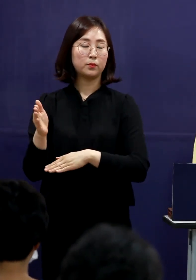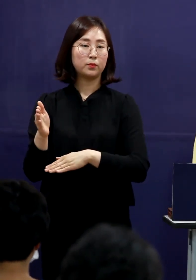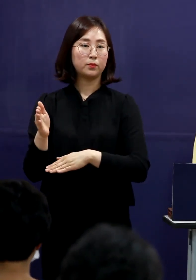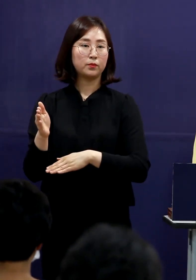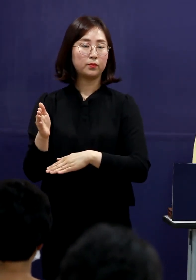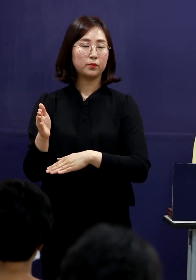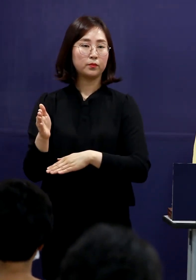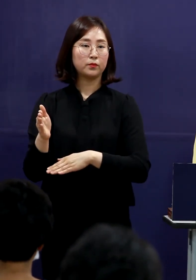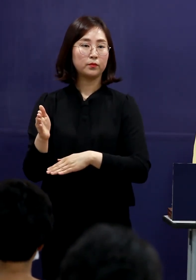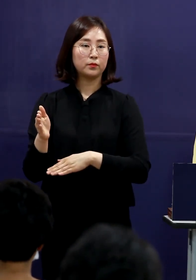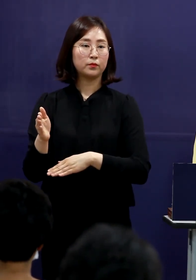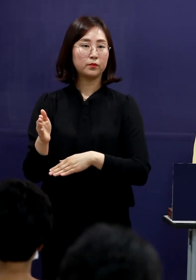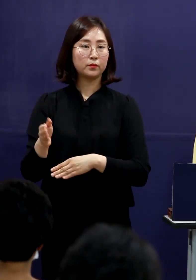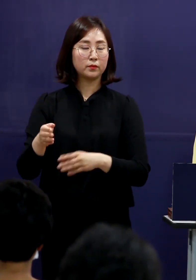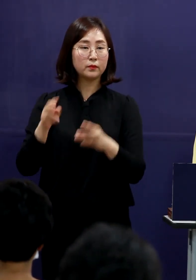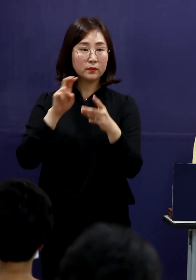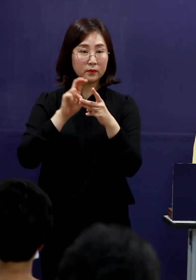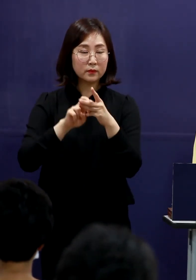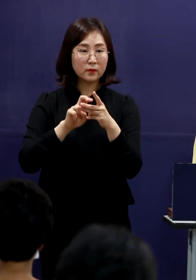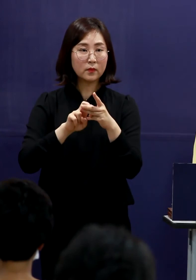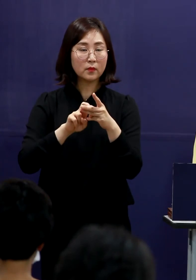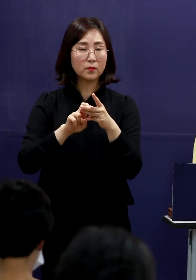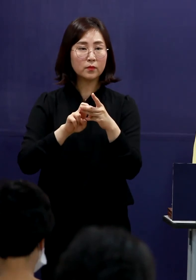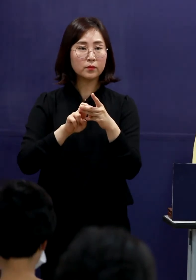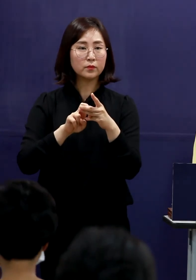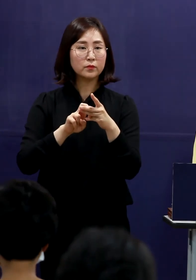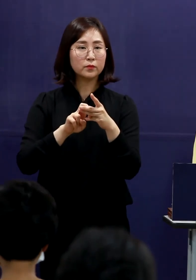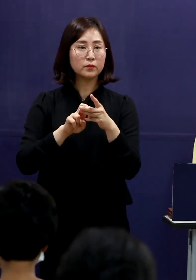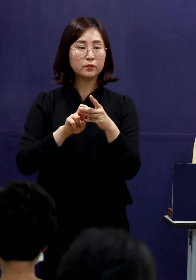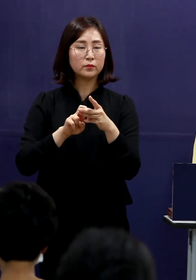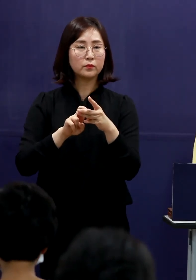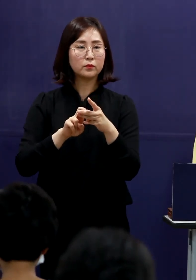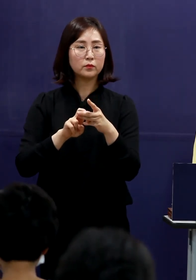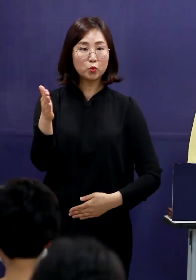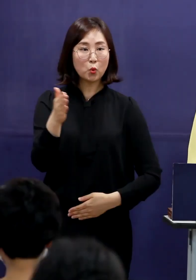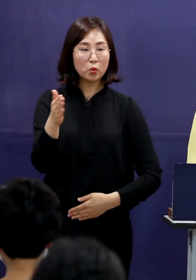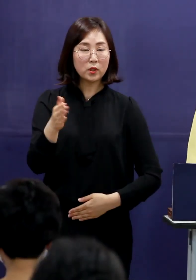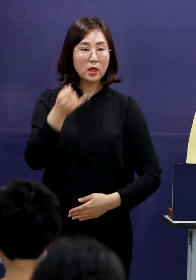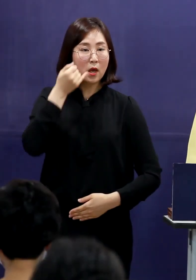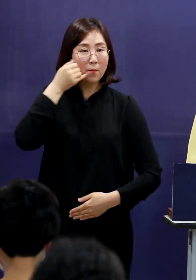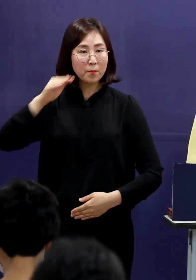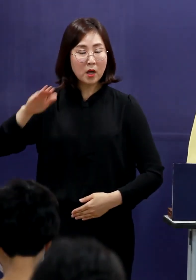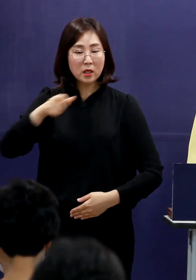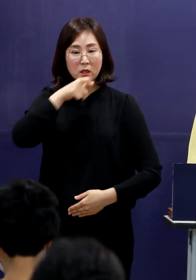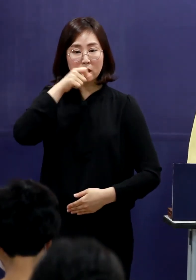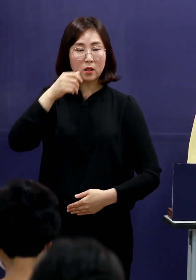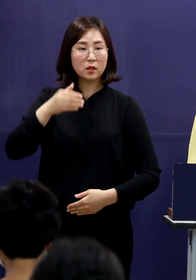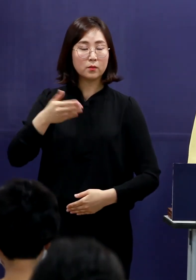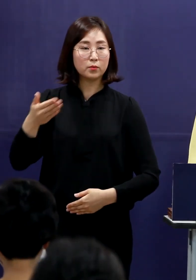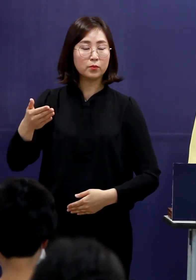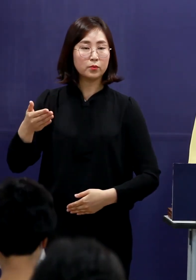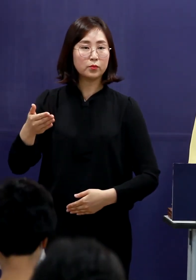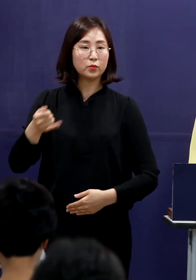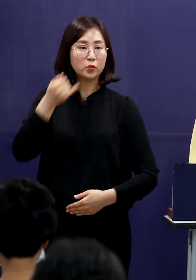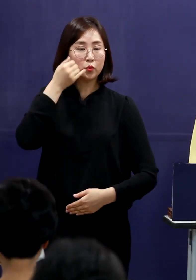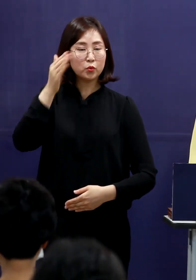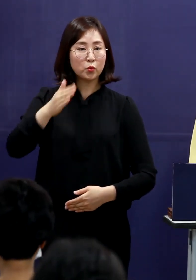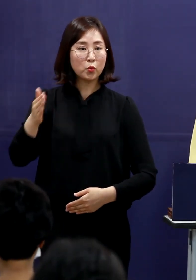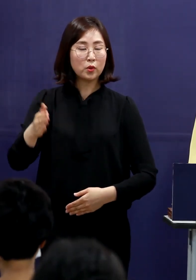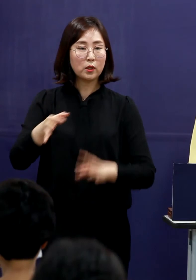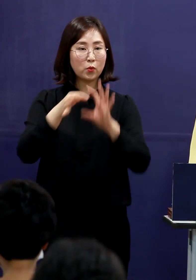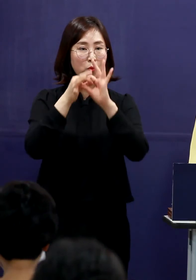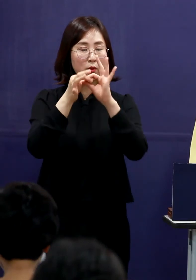지금 센터가 하게 되는데 이 수산물 부분에 대한 건 학교 급식가 현재 우리 이제 관내 로컬